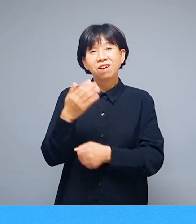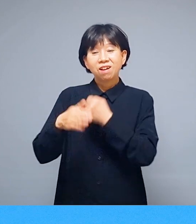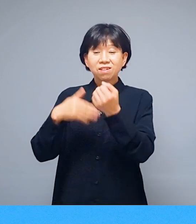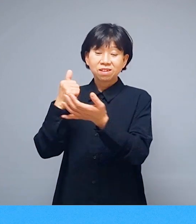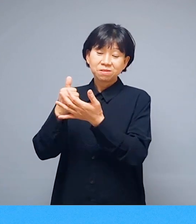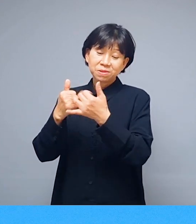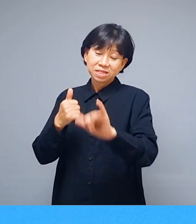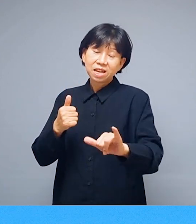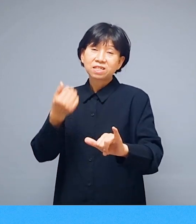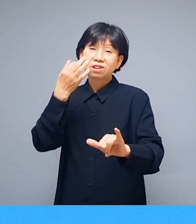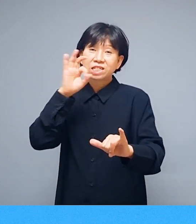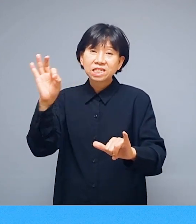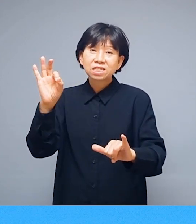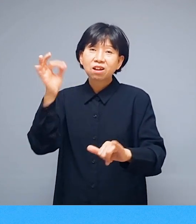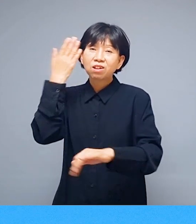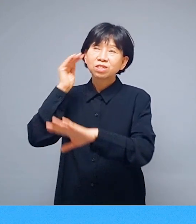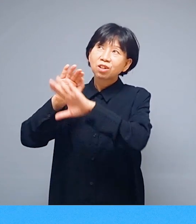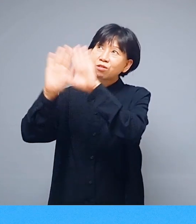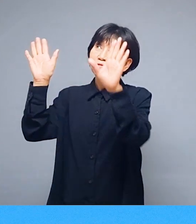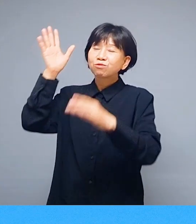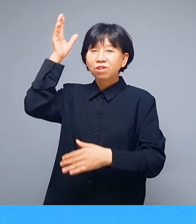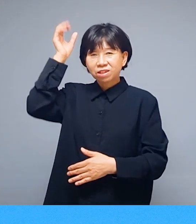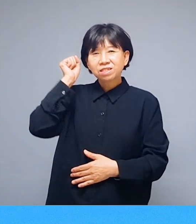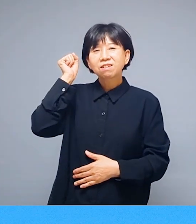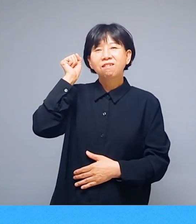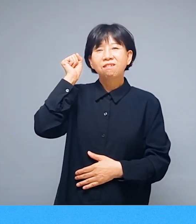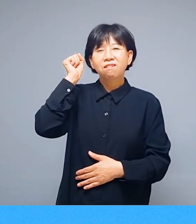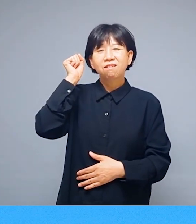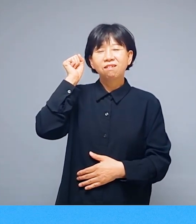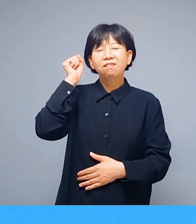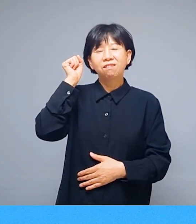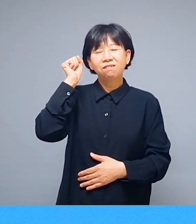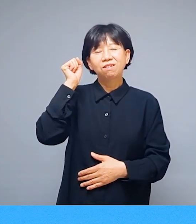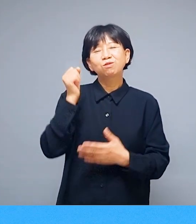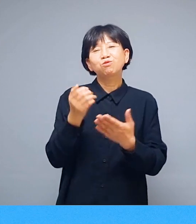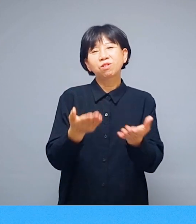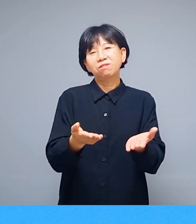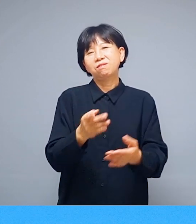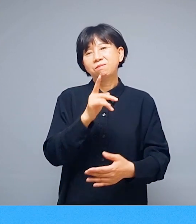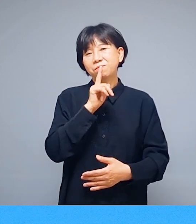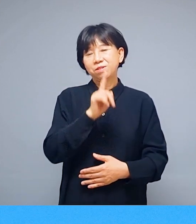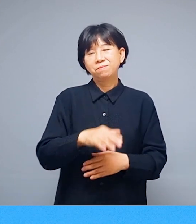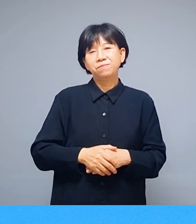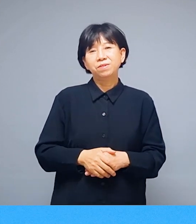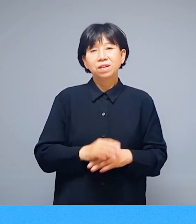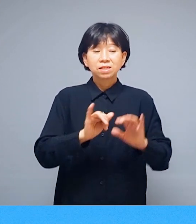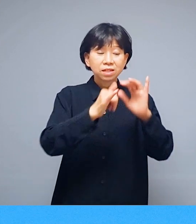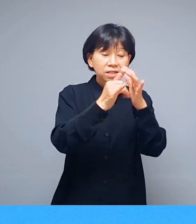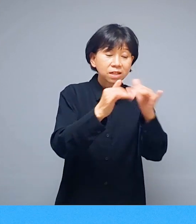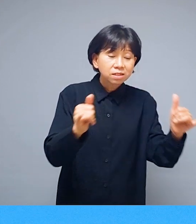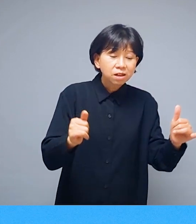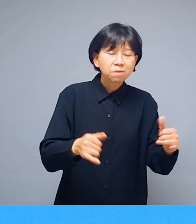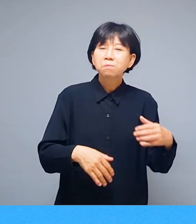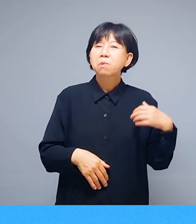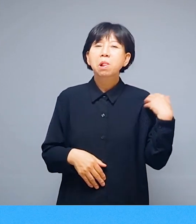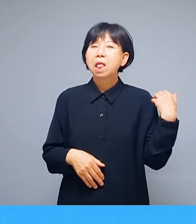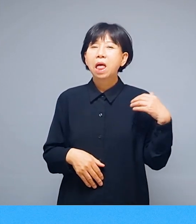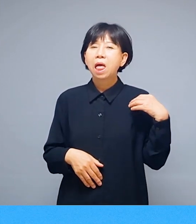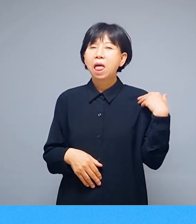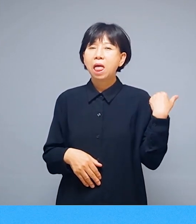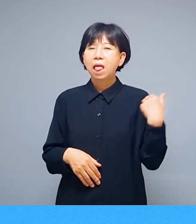자녀로 인정하시고 천국에서 기억하시겠다 라는 말씀입니다. 세상이 몰라줄 수 있지요.